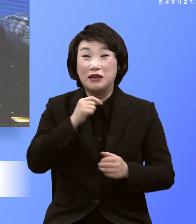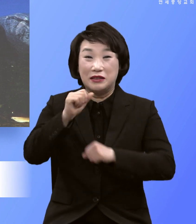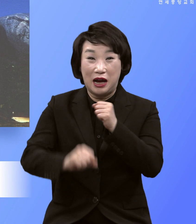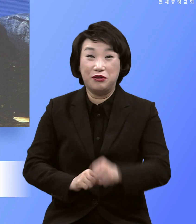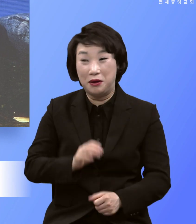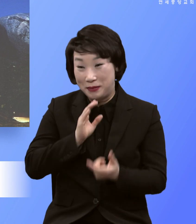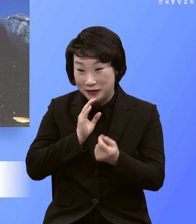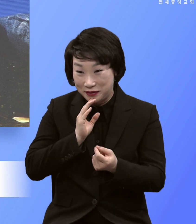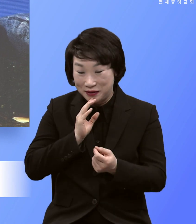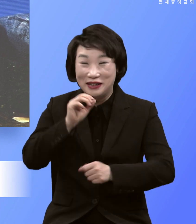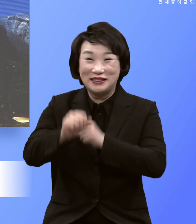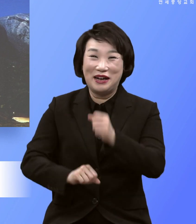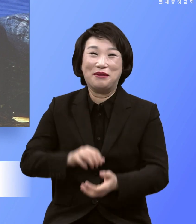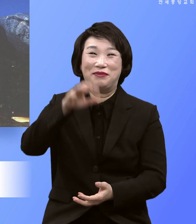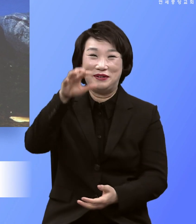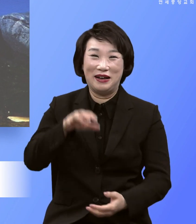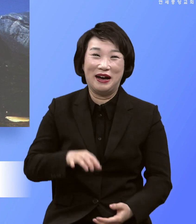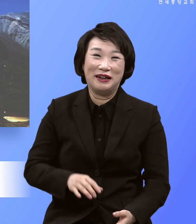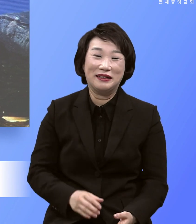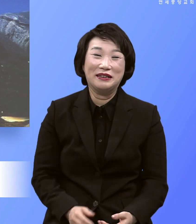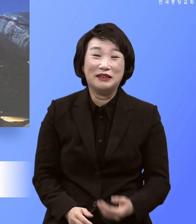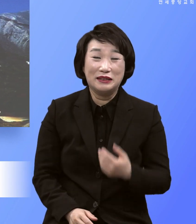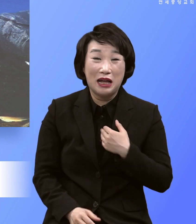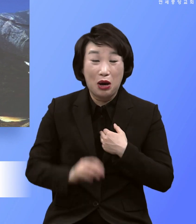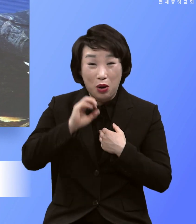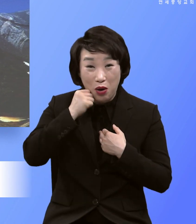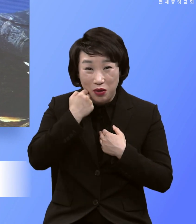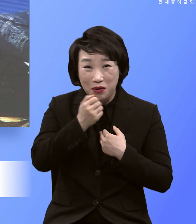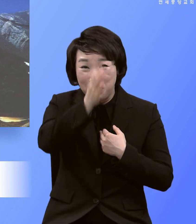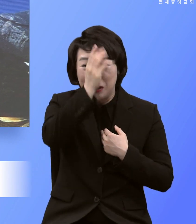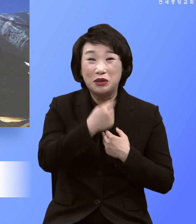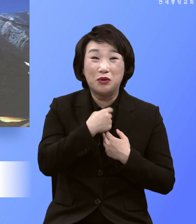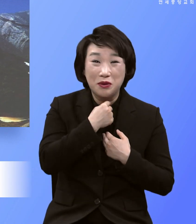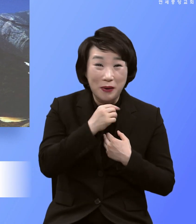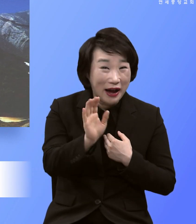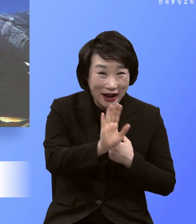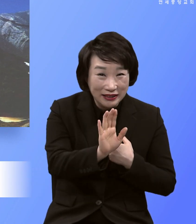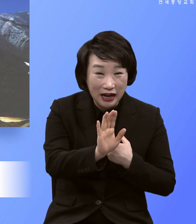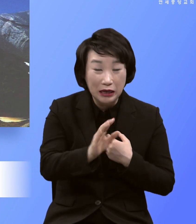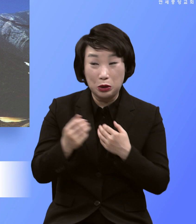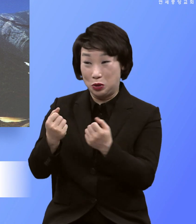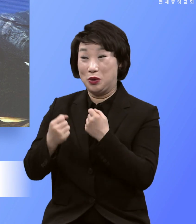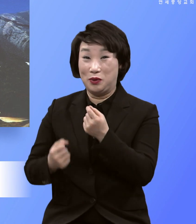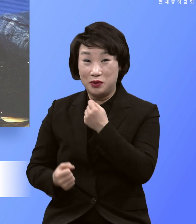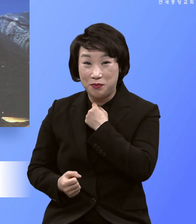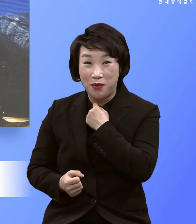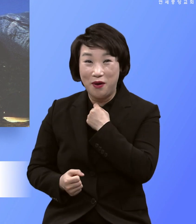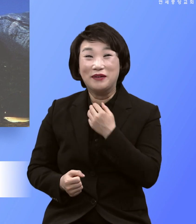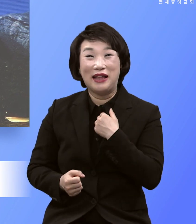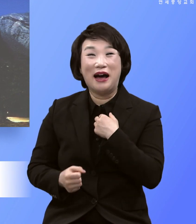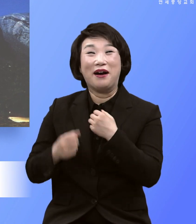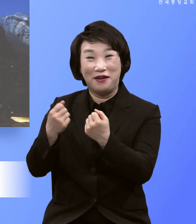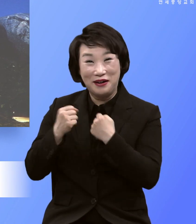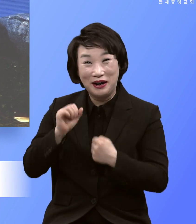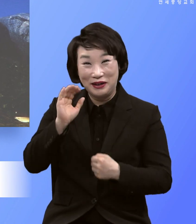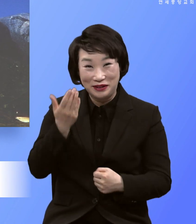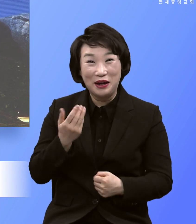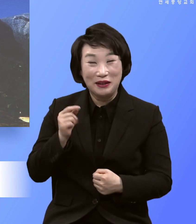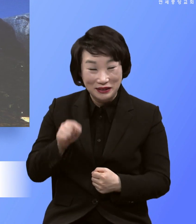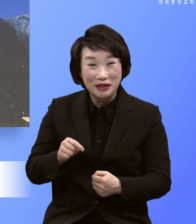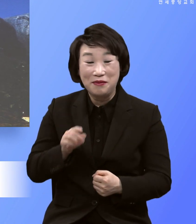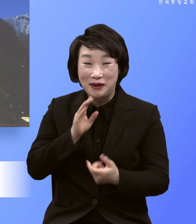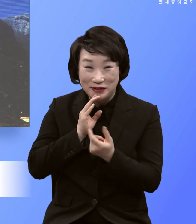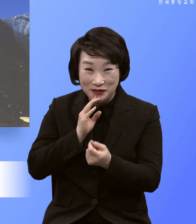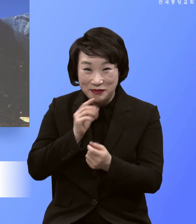그만큼 자유한 것입니다. 내가 억지로 병들려는 것이 아니라 건강하고 싶어서 건강한 것입니다.